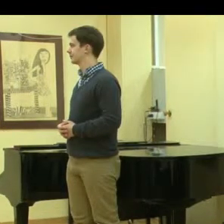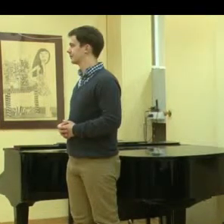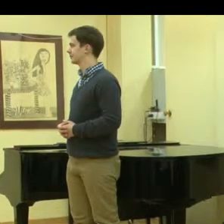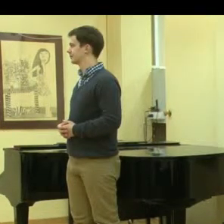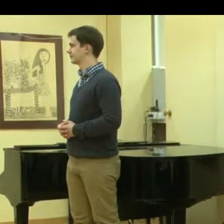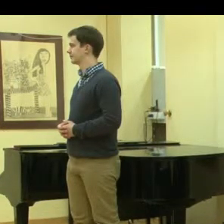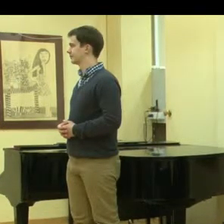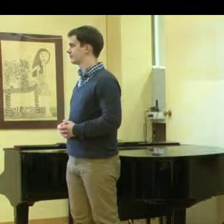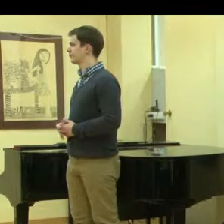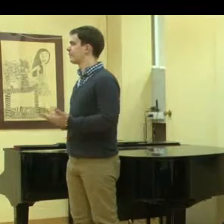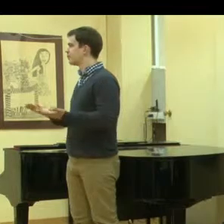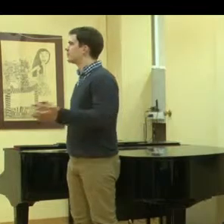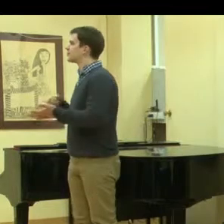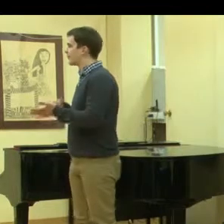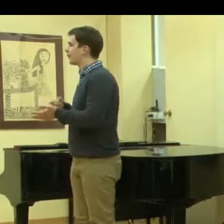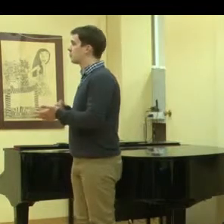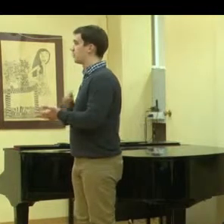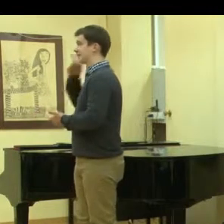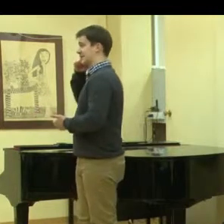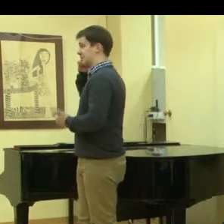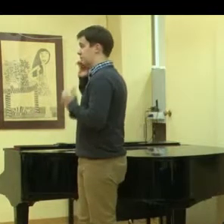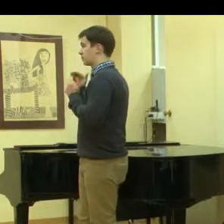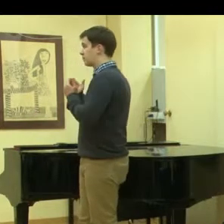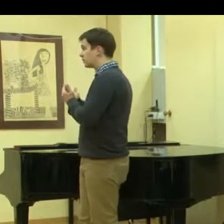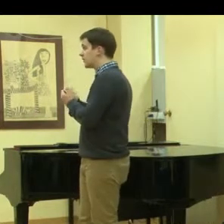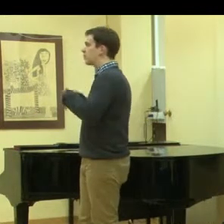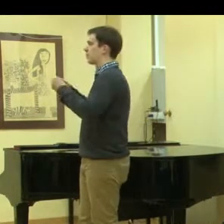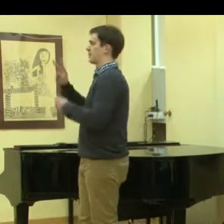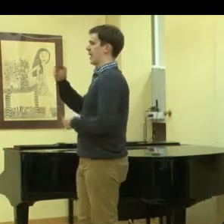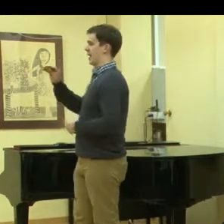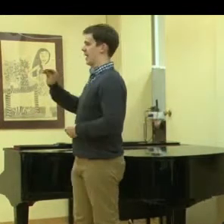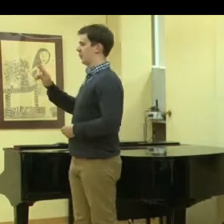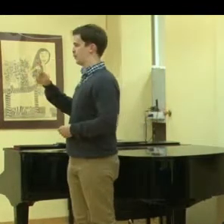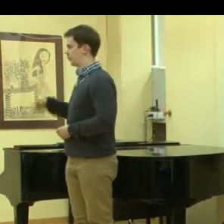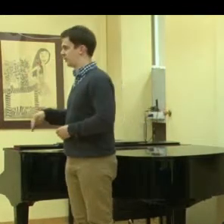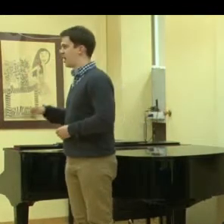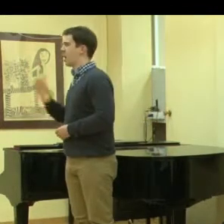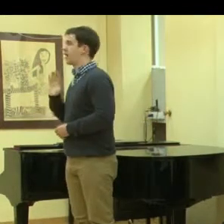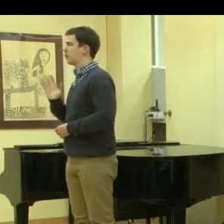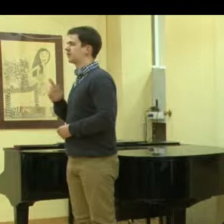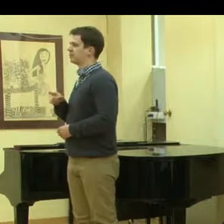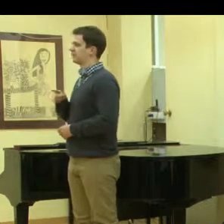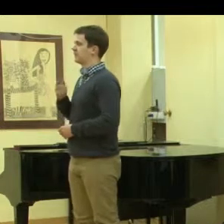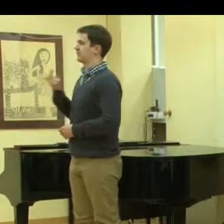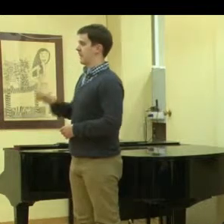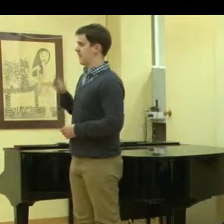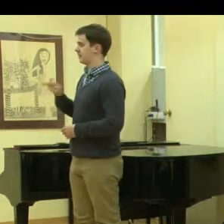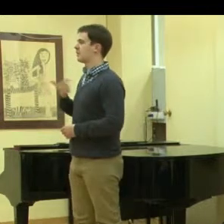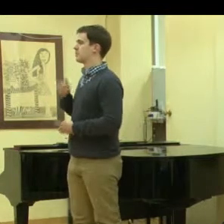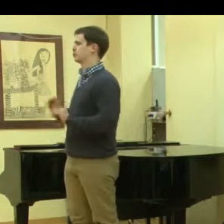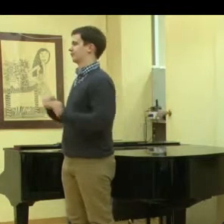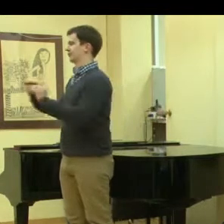comienza también a bailar. Tak, i nasza jakby znajomość to właśnie początek był Peru, natomiast później zdecydowaliśmy się na to, żeby przez dwa lata zamieszkać